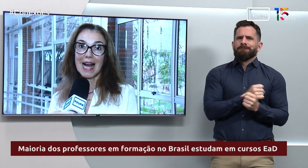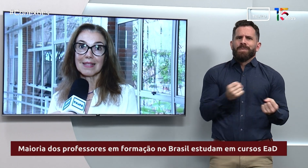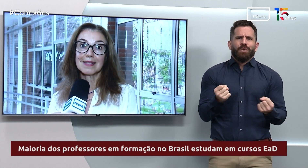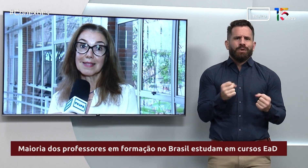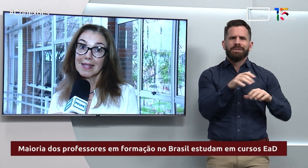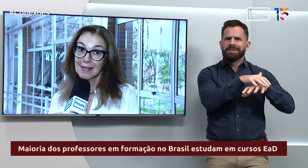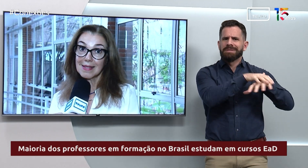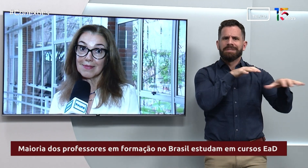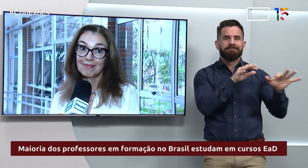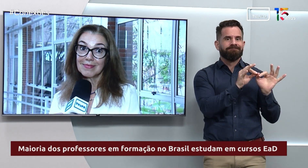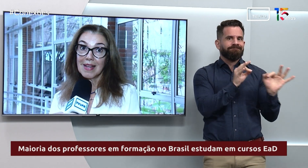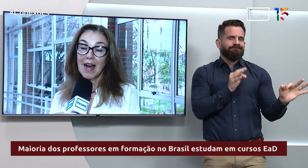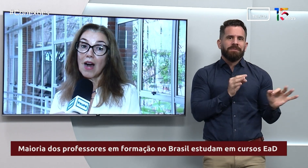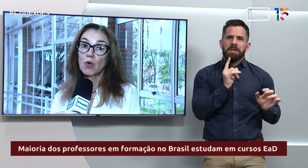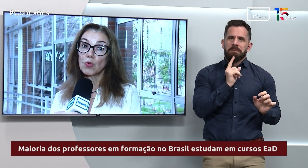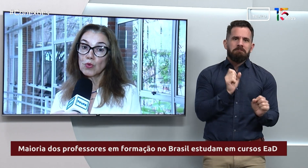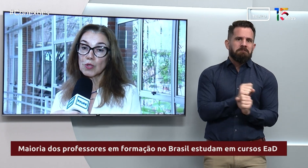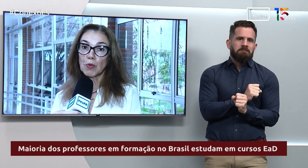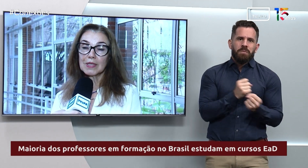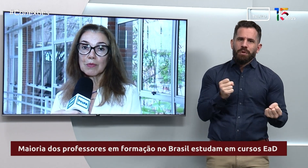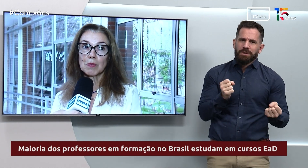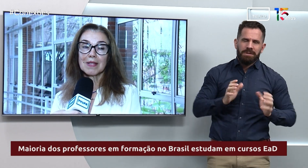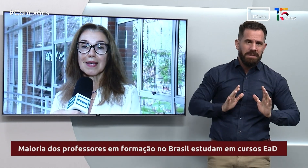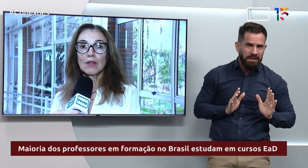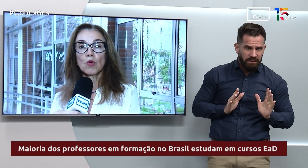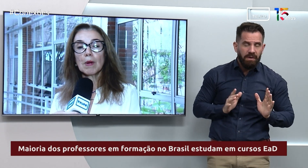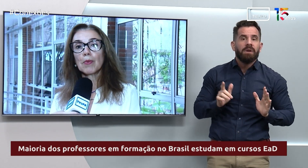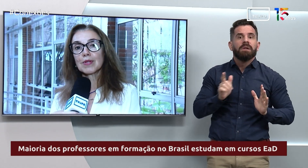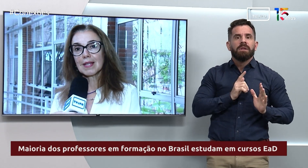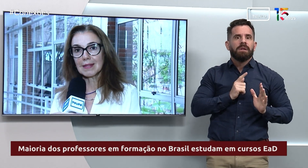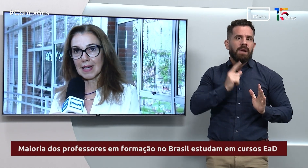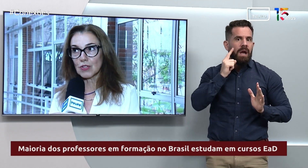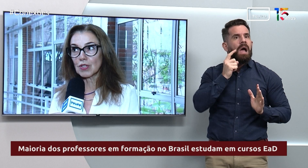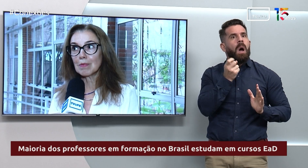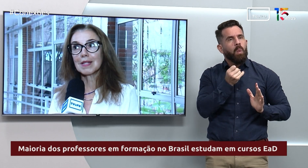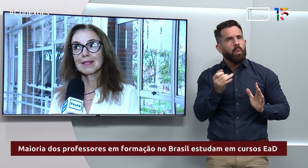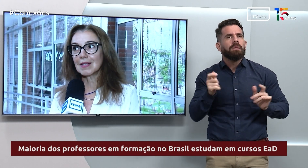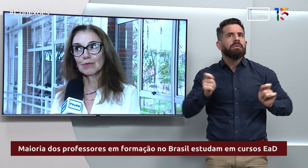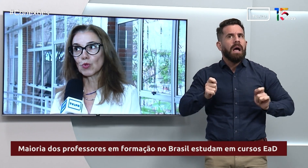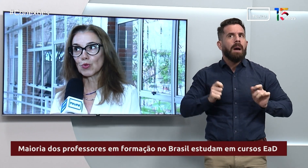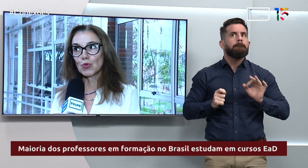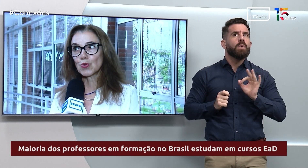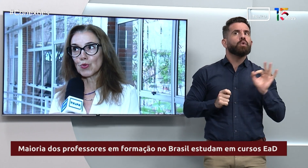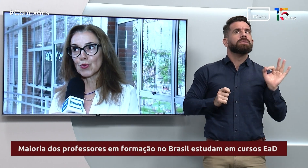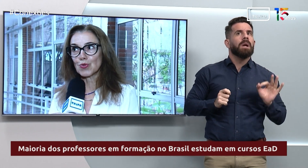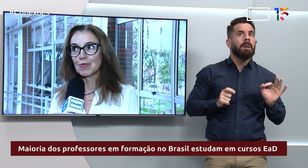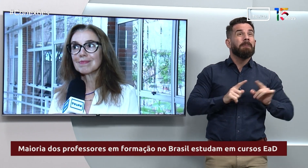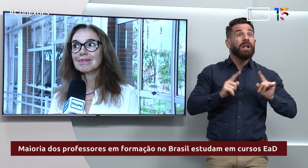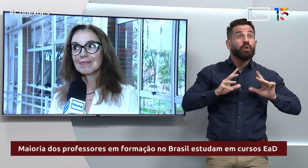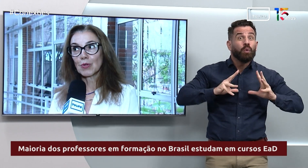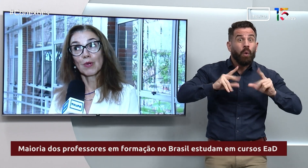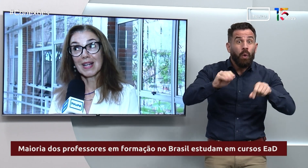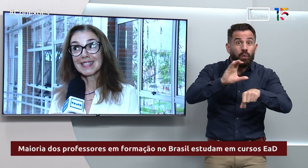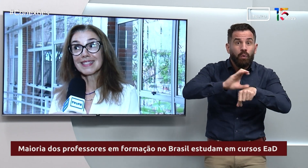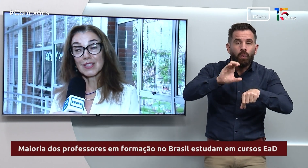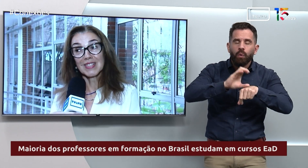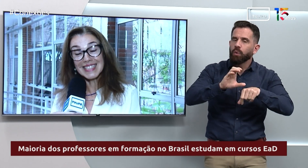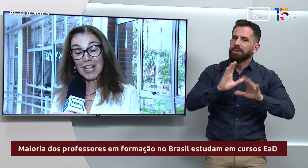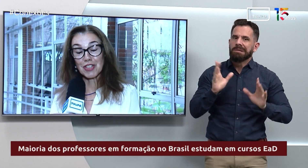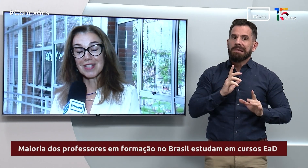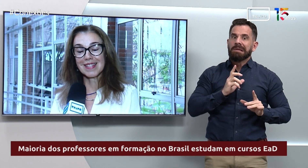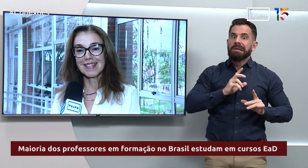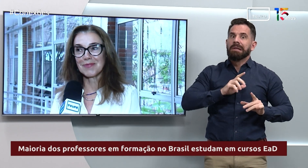ofertados à distância. Alguns podemos pensar em alguma porcentagem, mas não em todos os cursos. Então, não há